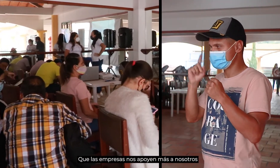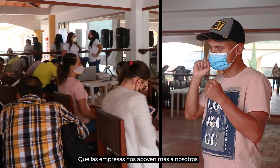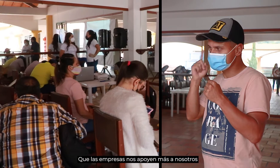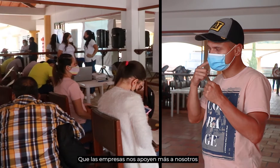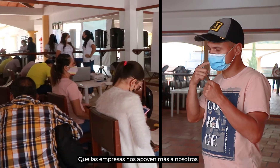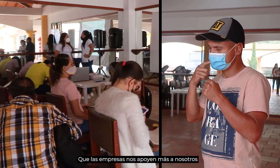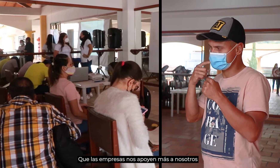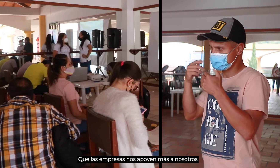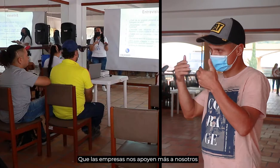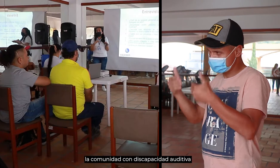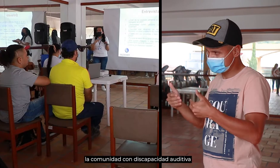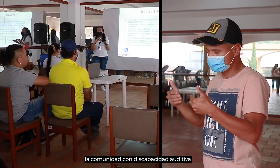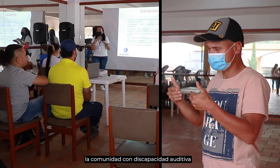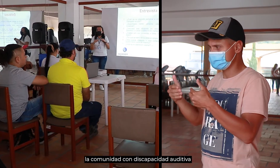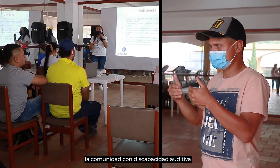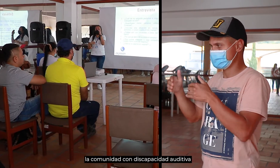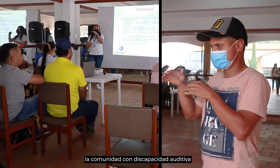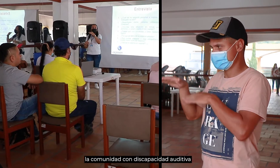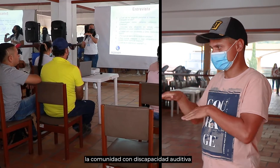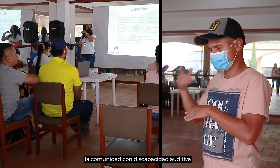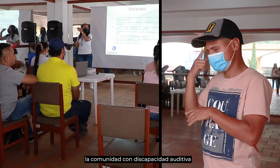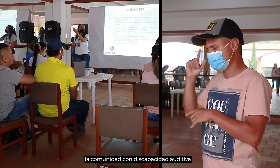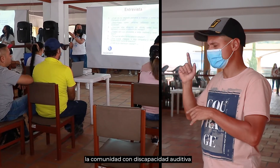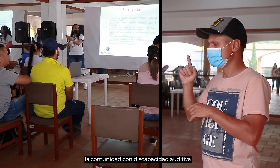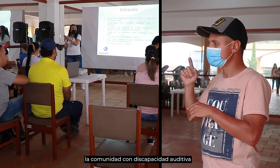apoyen más, a nosotros la comunidad